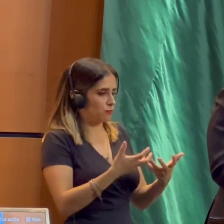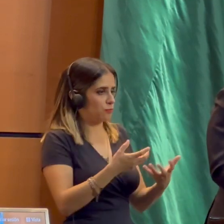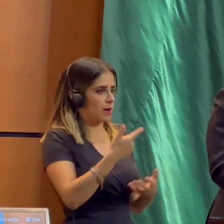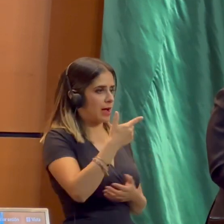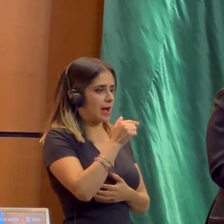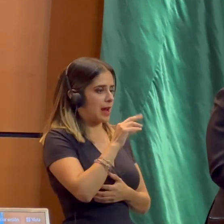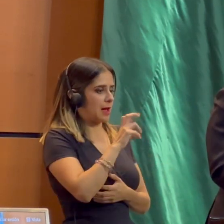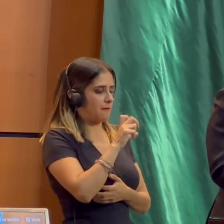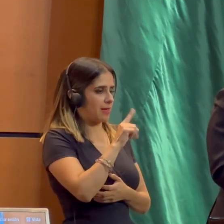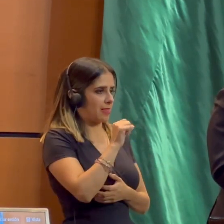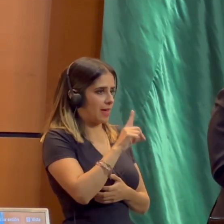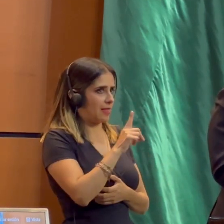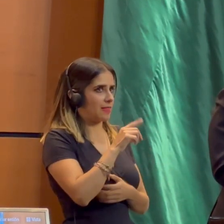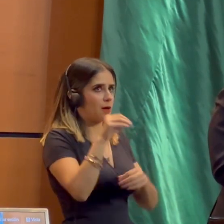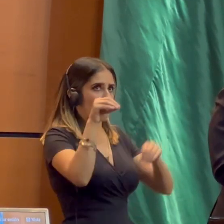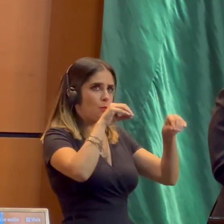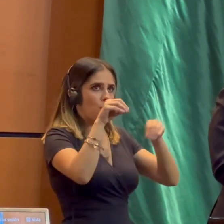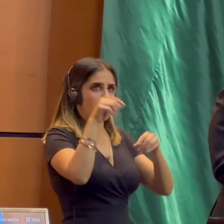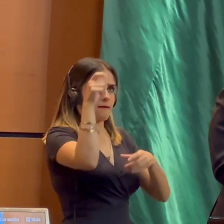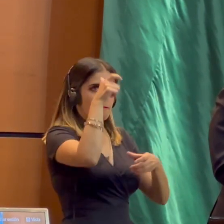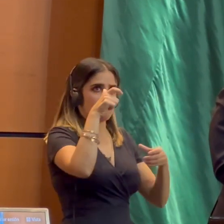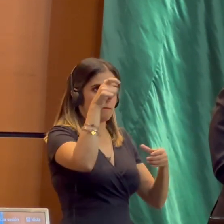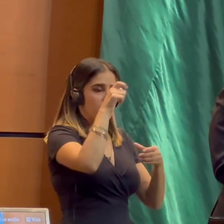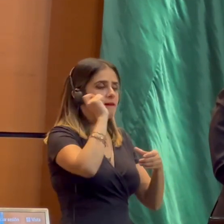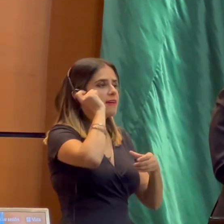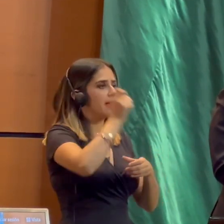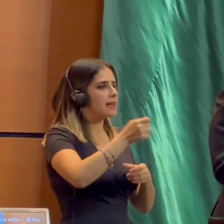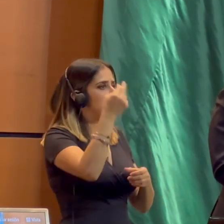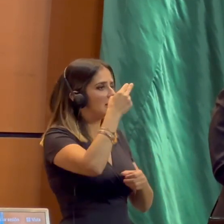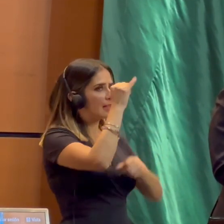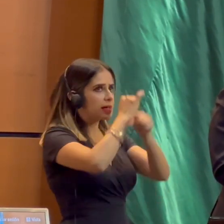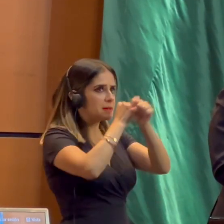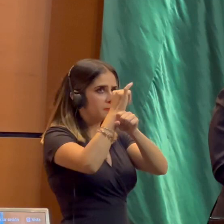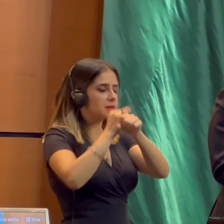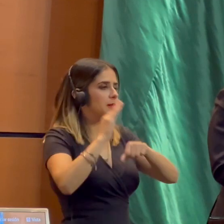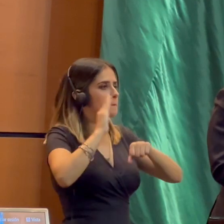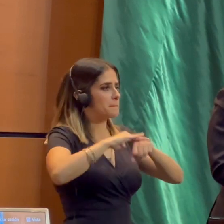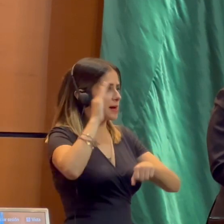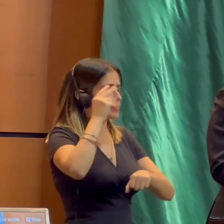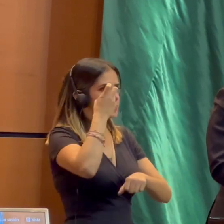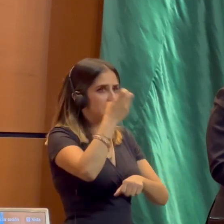者にとってどうして秘密にされているのかという疑問になると思います。